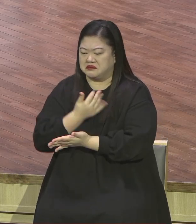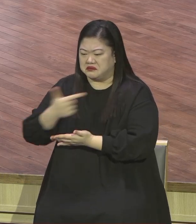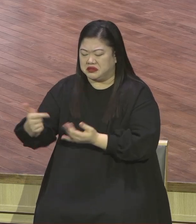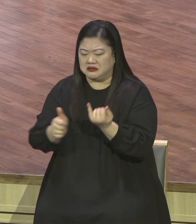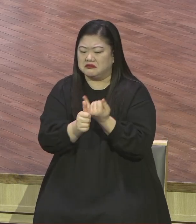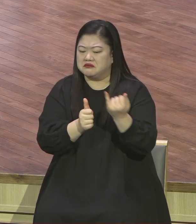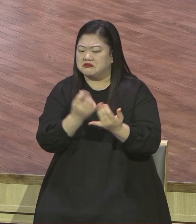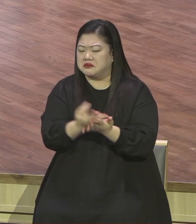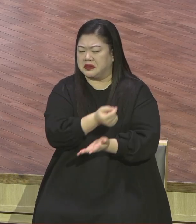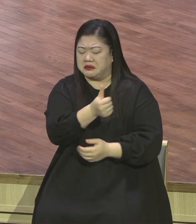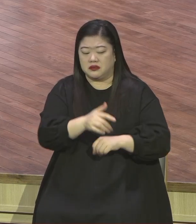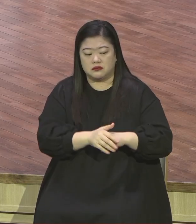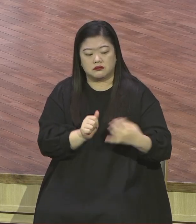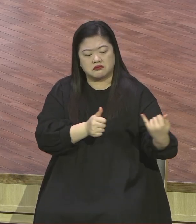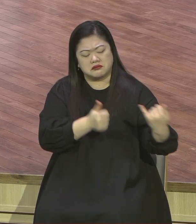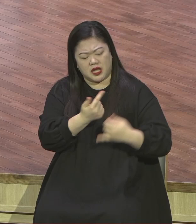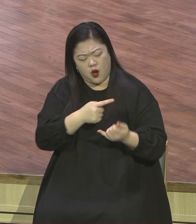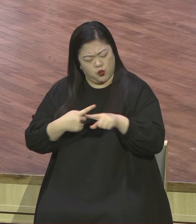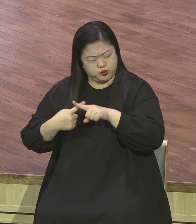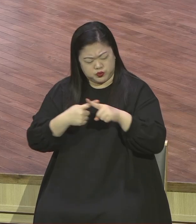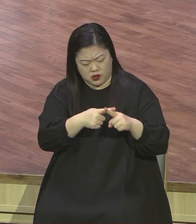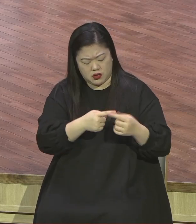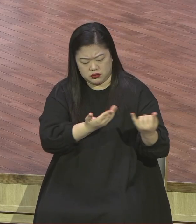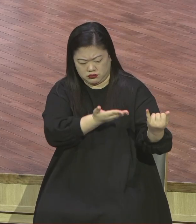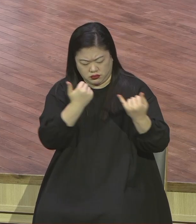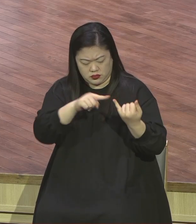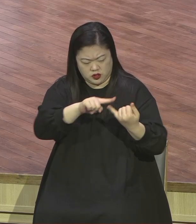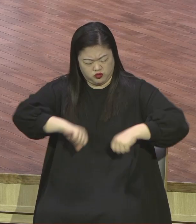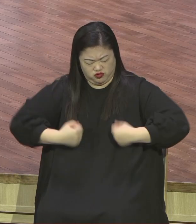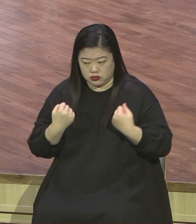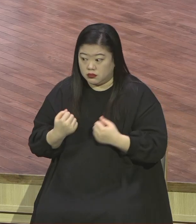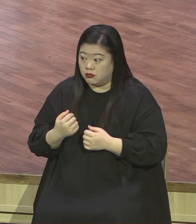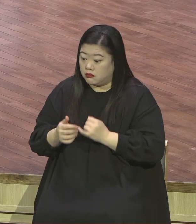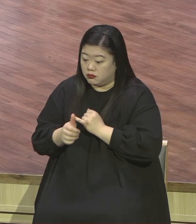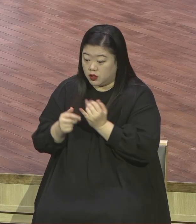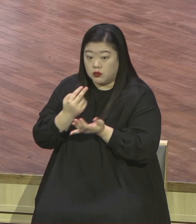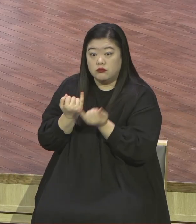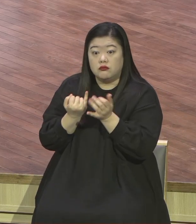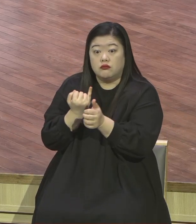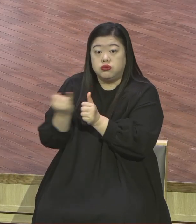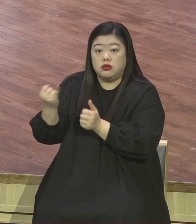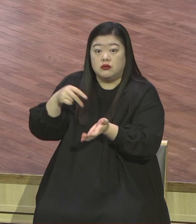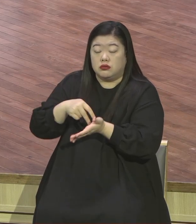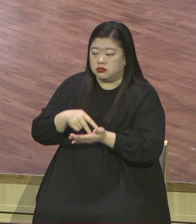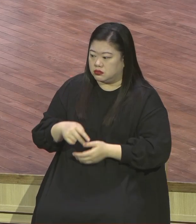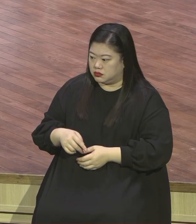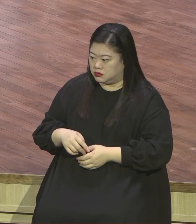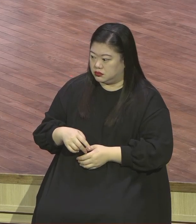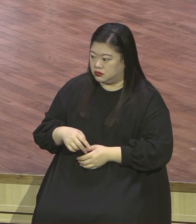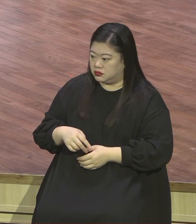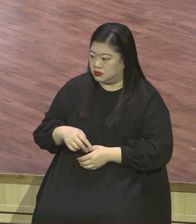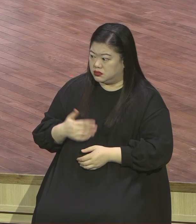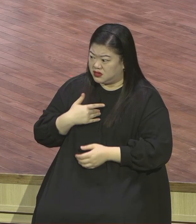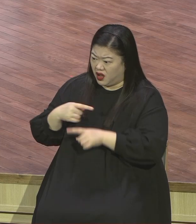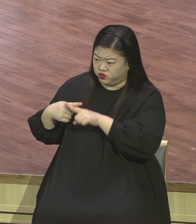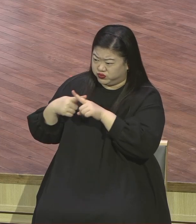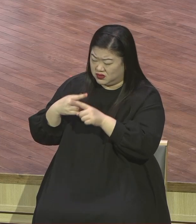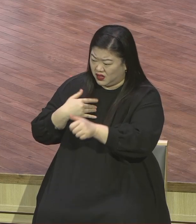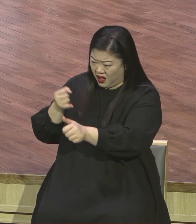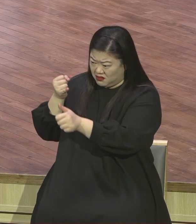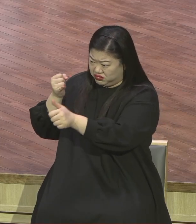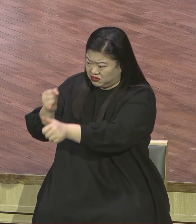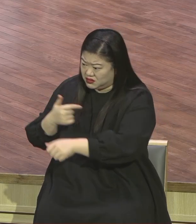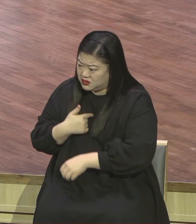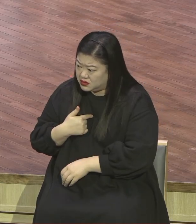자기 마음대로 들었다 놨다가 그렇게 사람 인격적으로 대하지 않고 그렇게 자기 생각에 빠져서 여자가